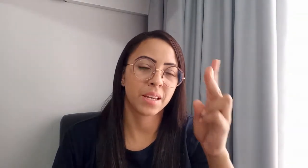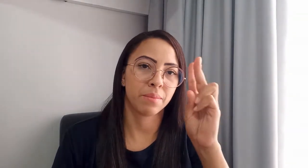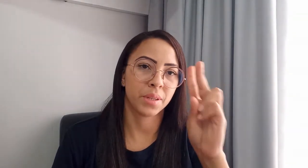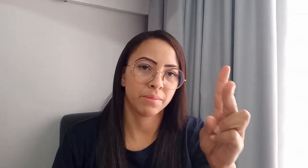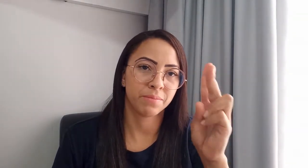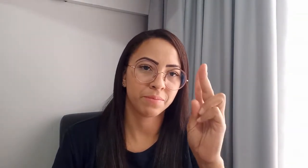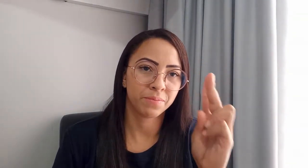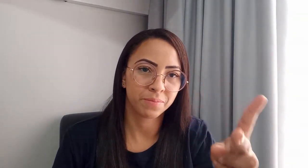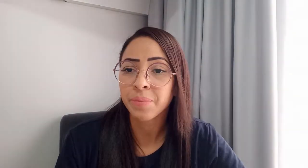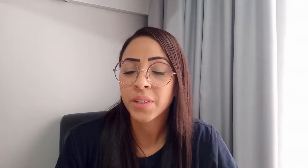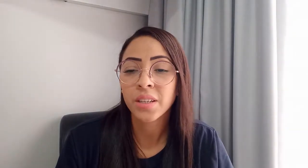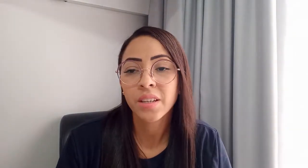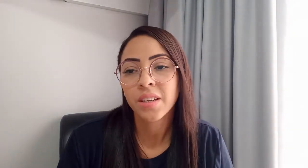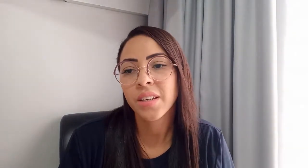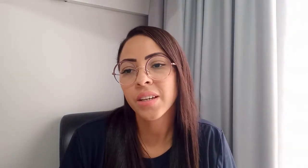sempre. E